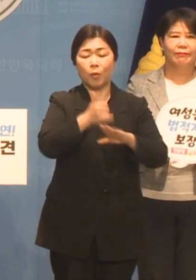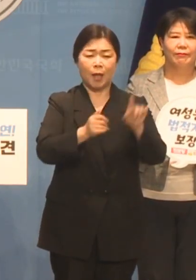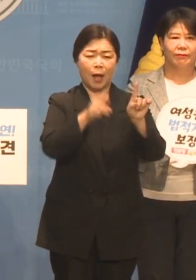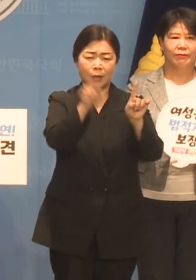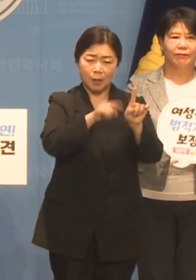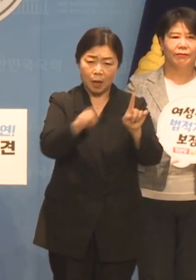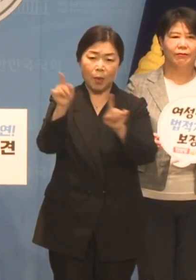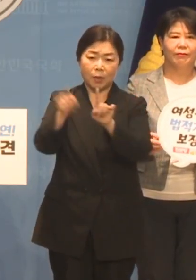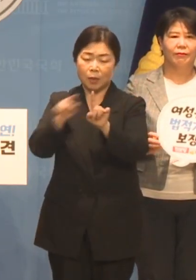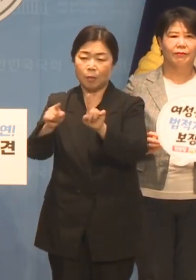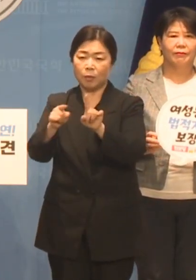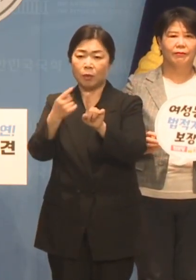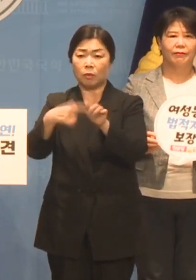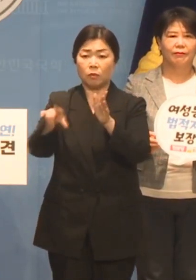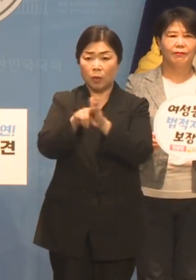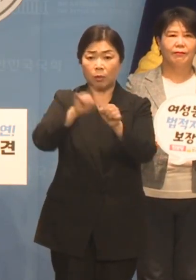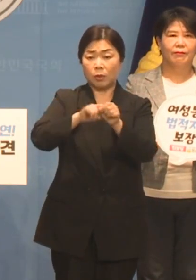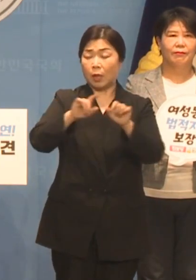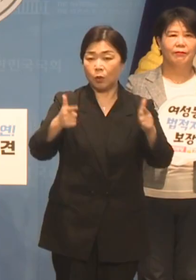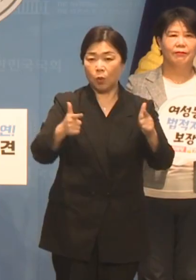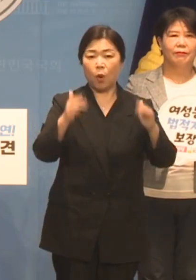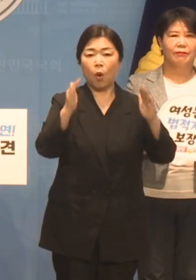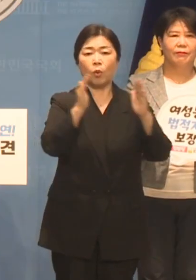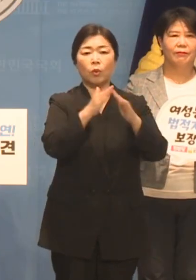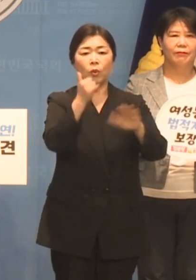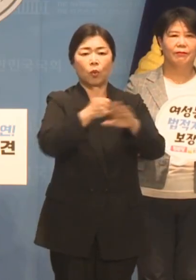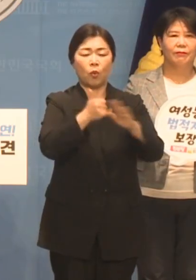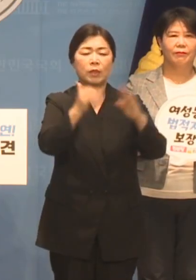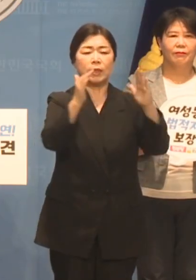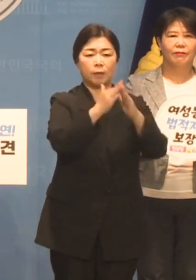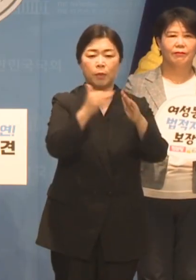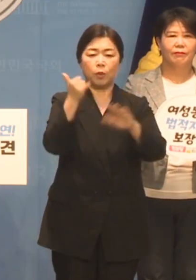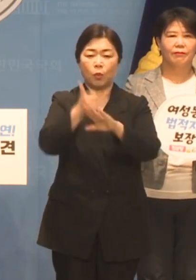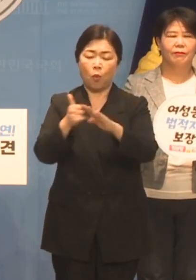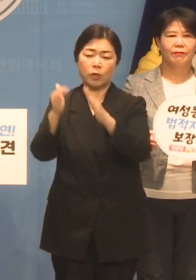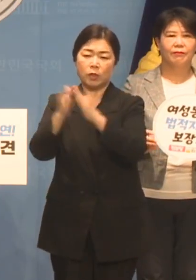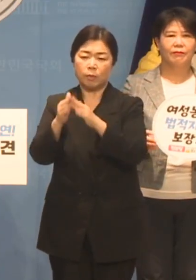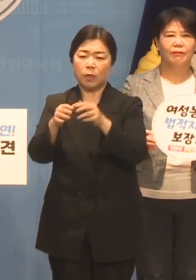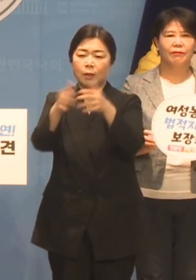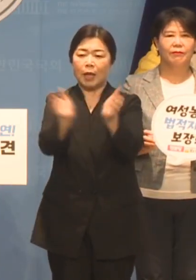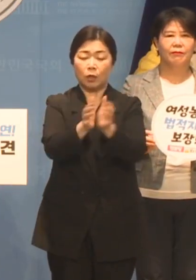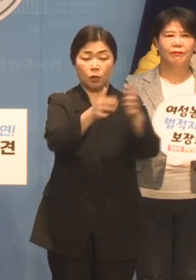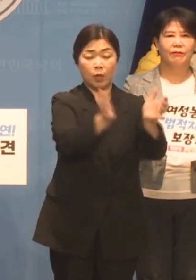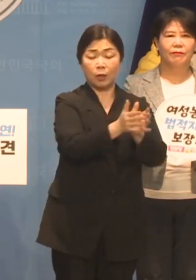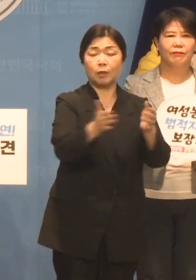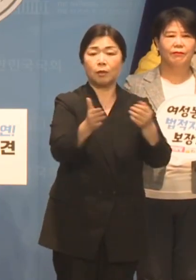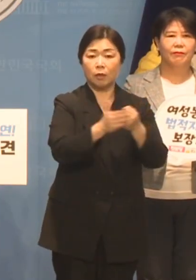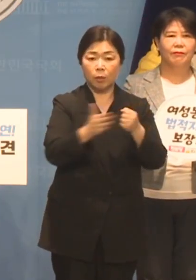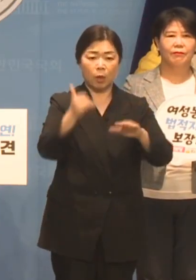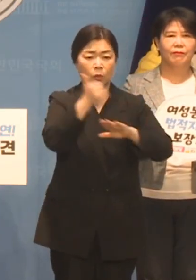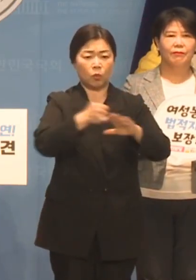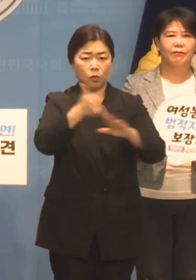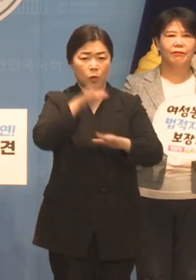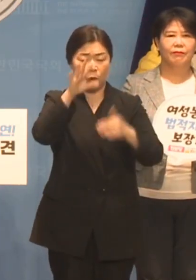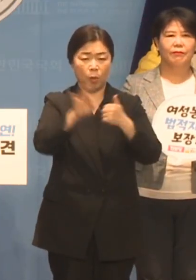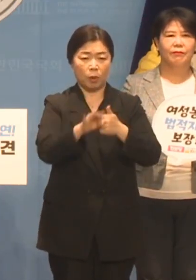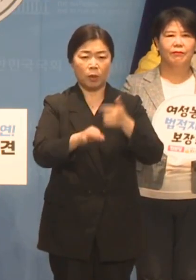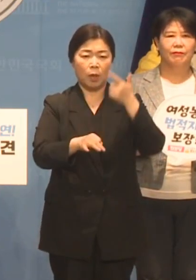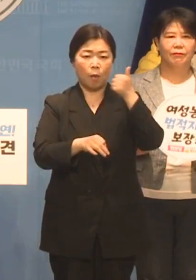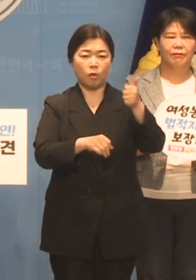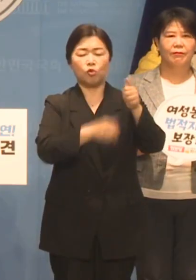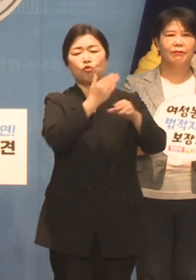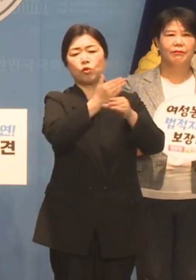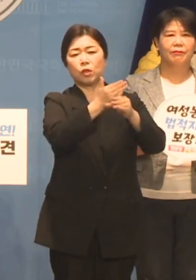한 사람을 위한 것이 아닌 농가 단위로 이루어지는 경우가 많아 농촌 사회는 여전히 가부장 문화가